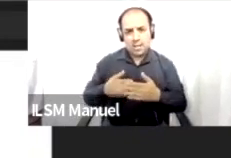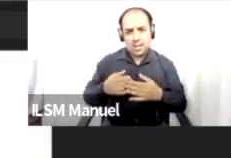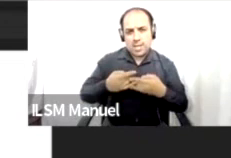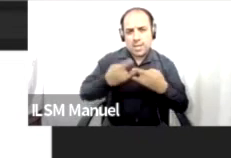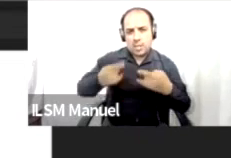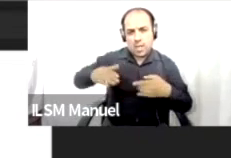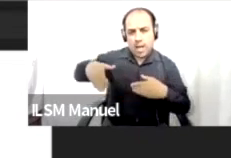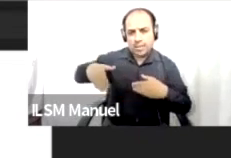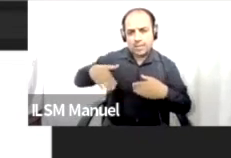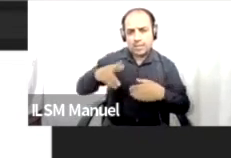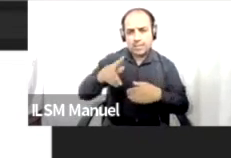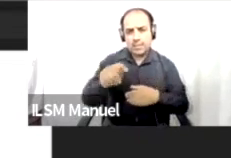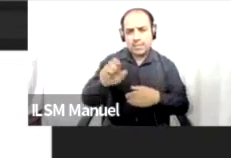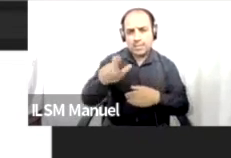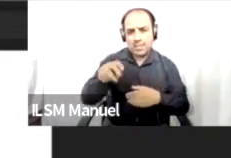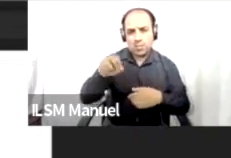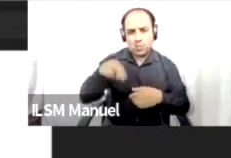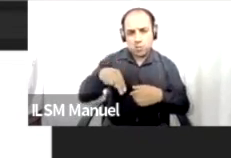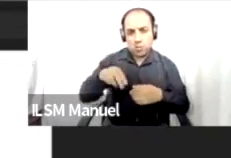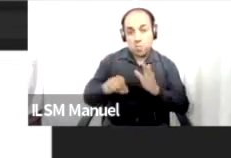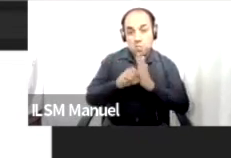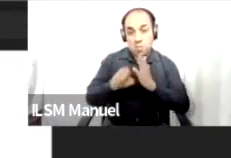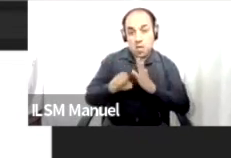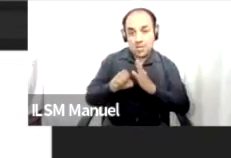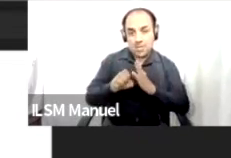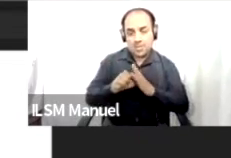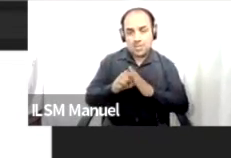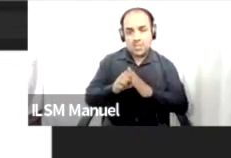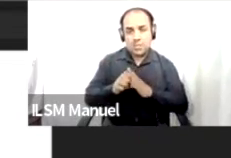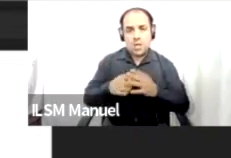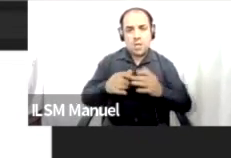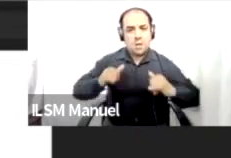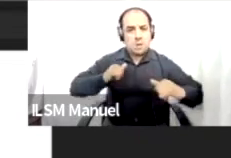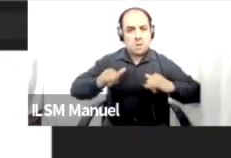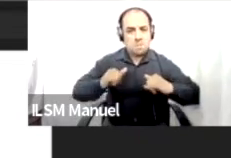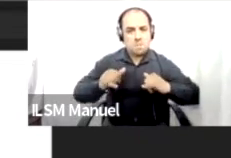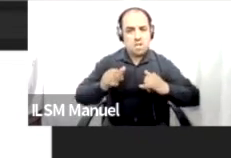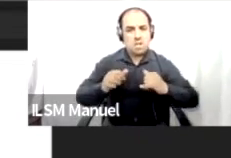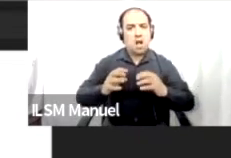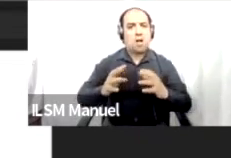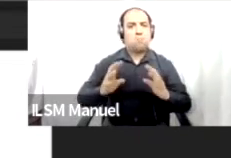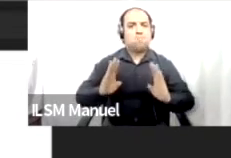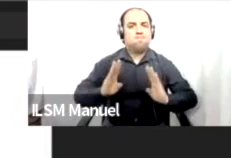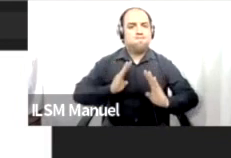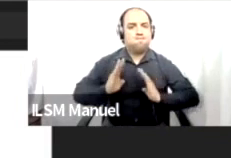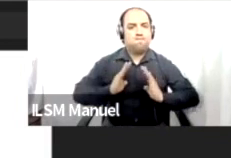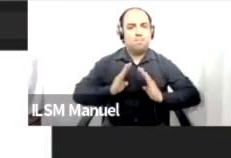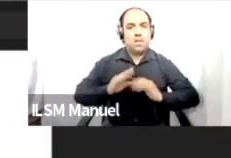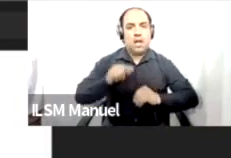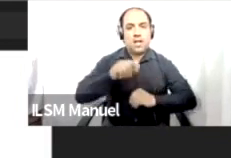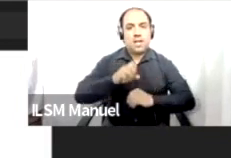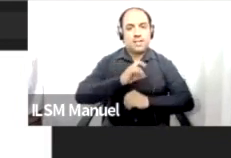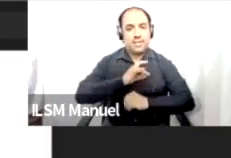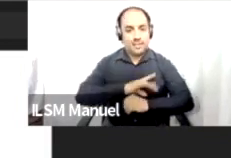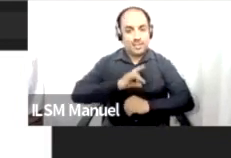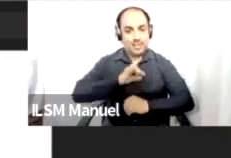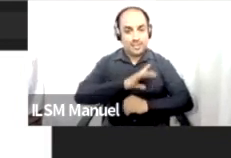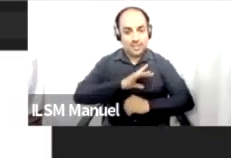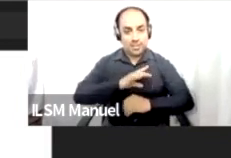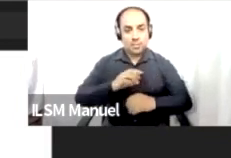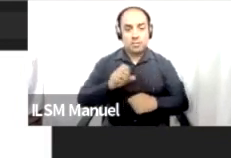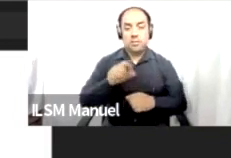es el golpe de Estado en Chile, la imposición de un gobierno dictatorial seguida de pues, la doctrina